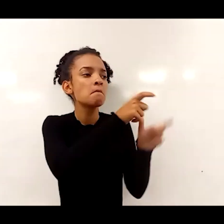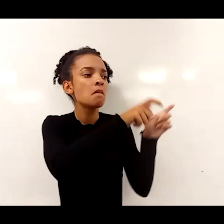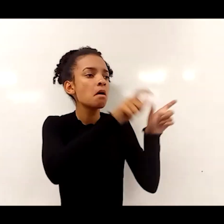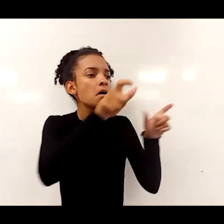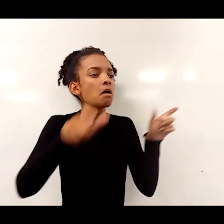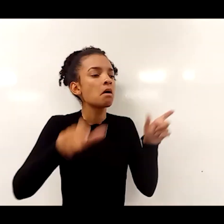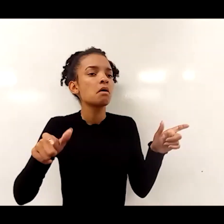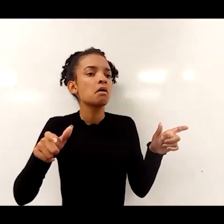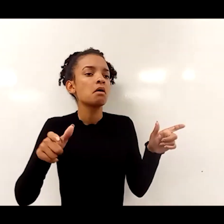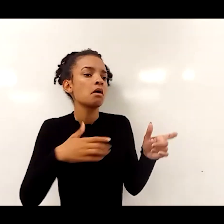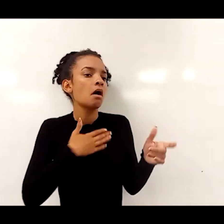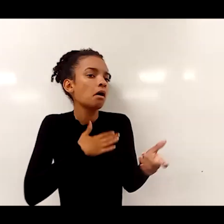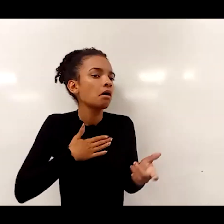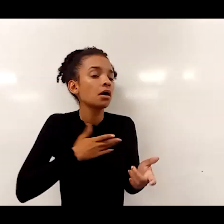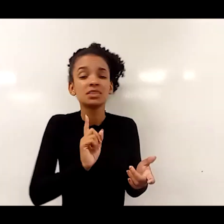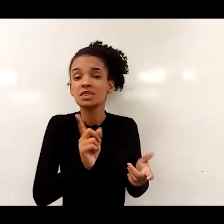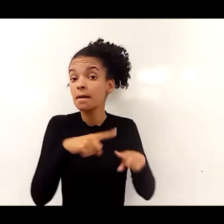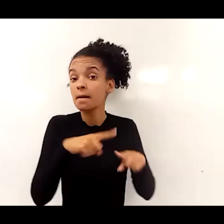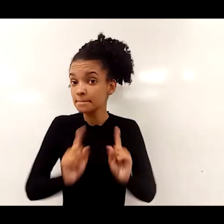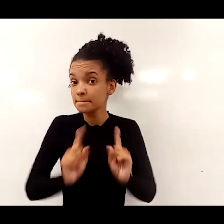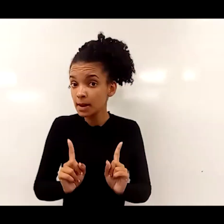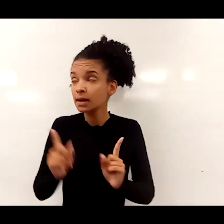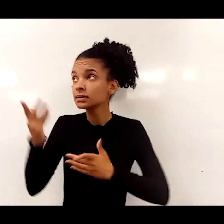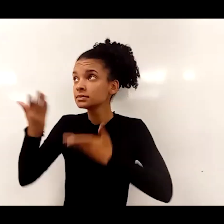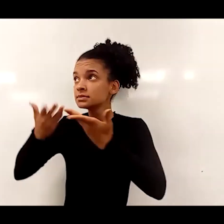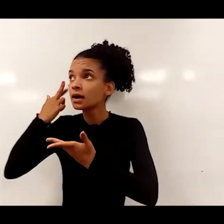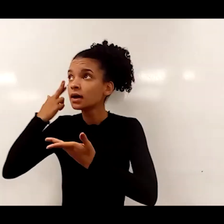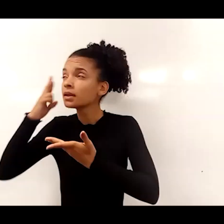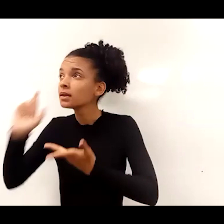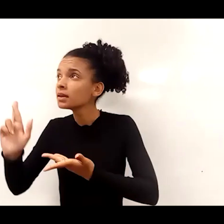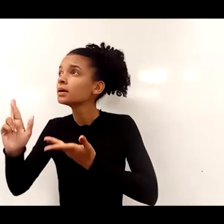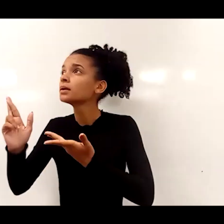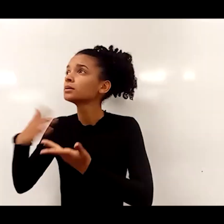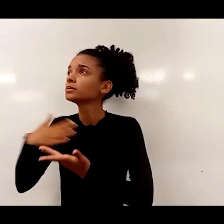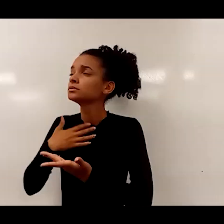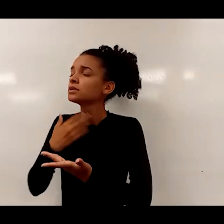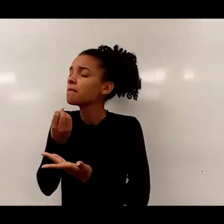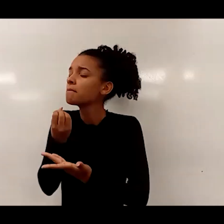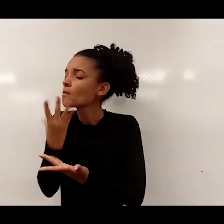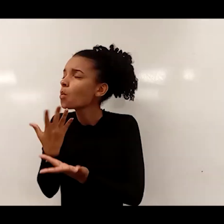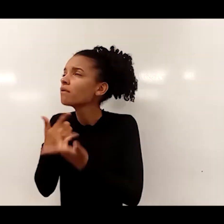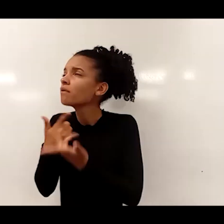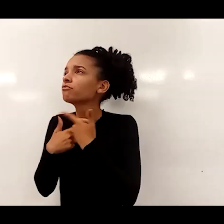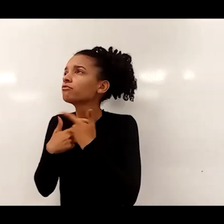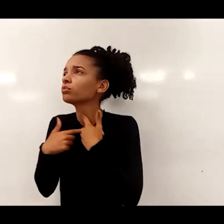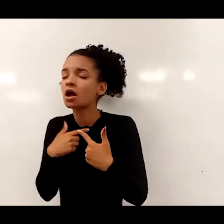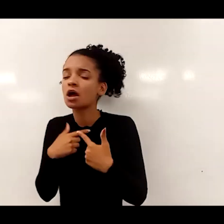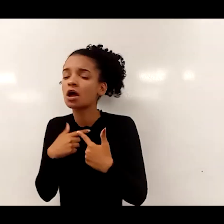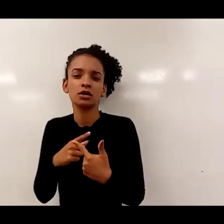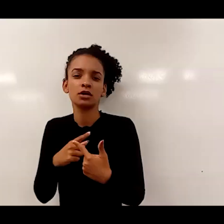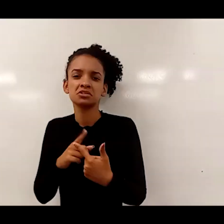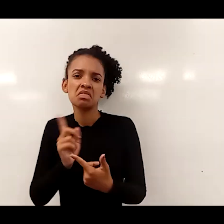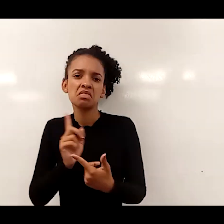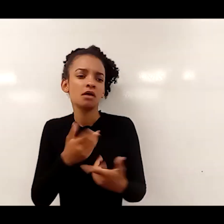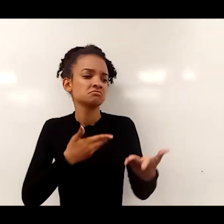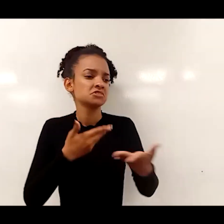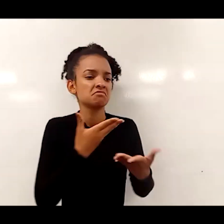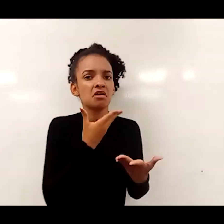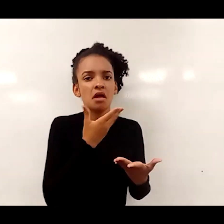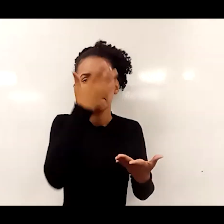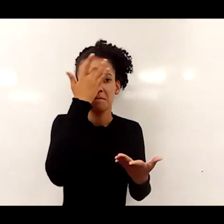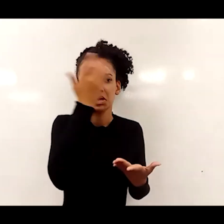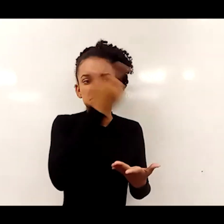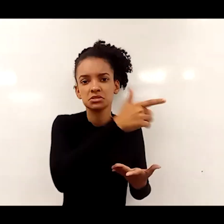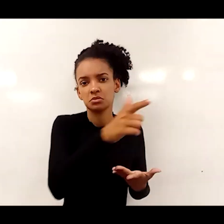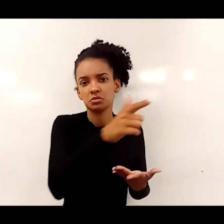de Deus, servindo de boa vontade como ao Senhor e não como a homens. Então vou tentar explicar